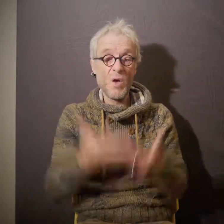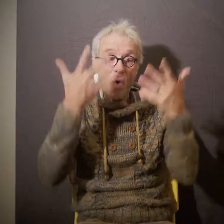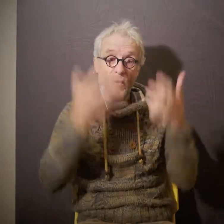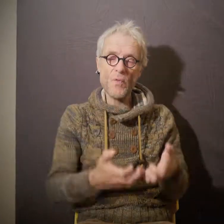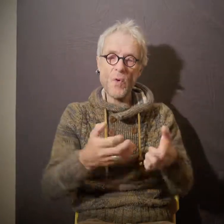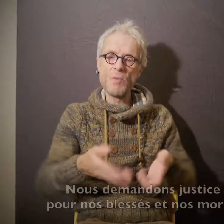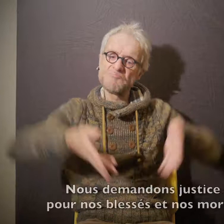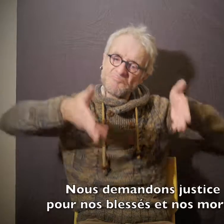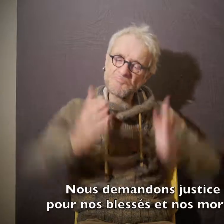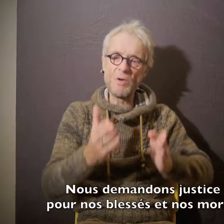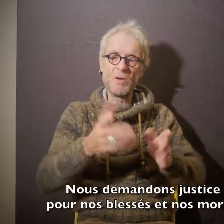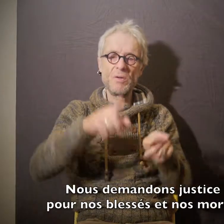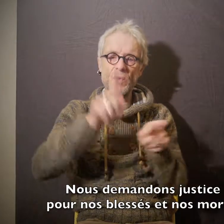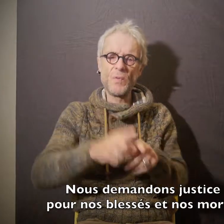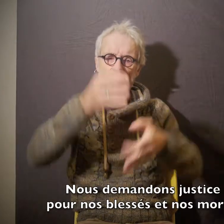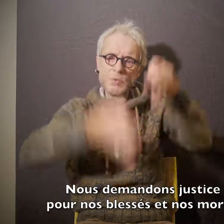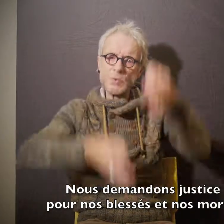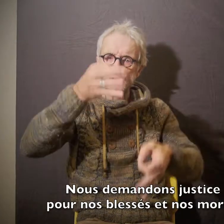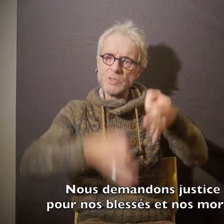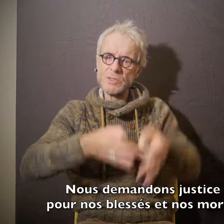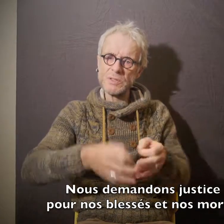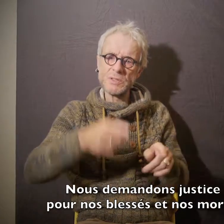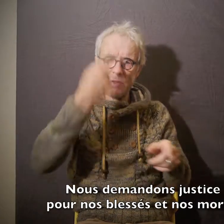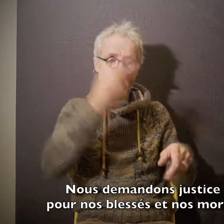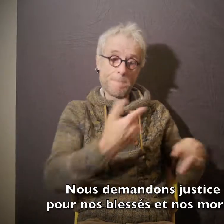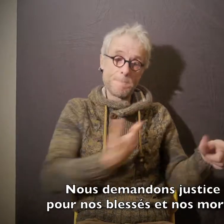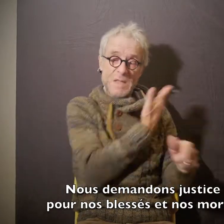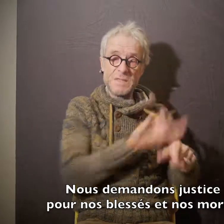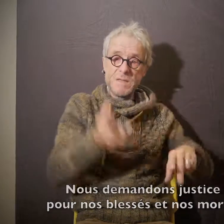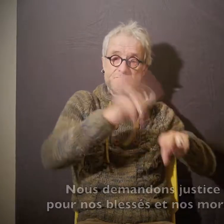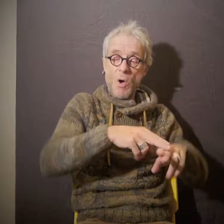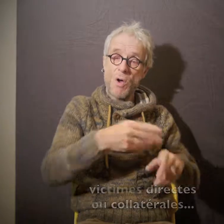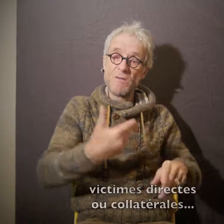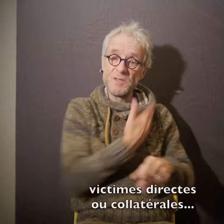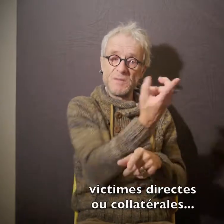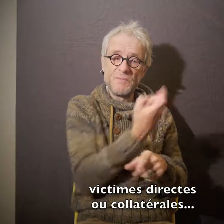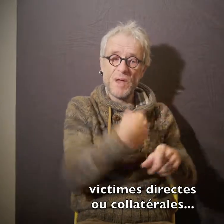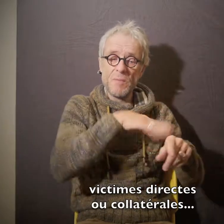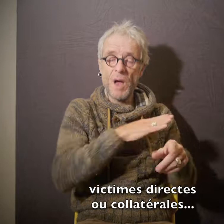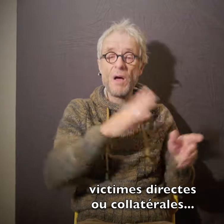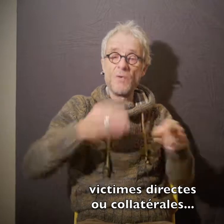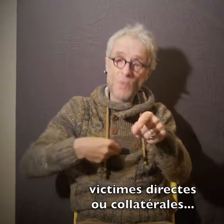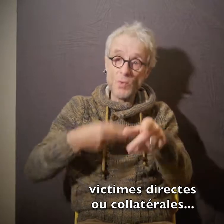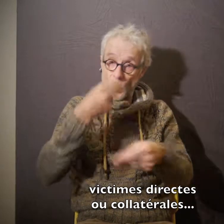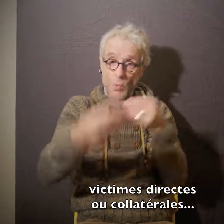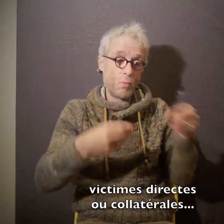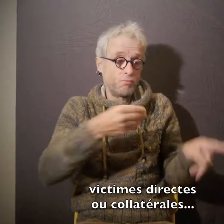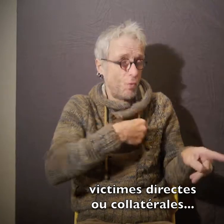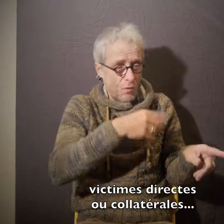Nous demandons justice pour nos blessés et nos morts, victimes directes ou collatérales.